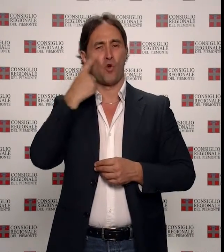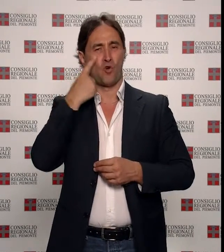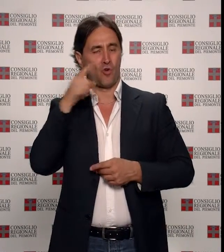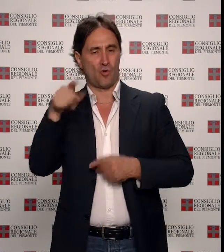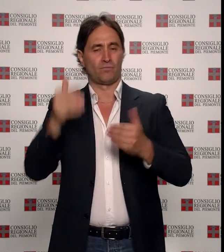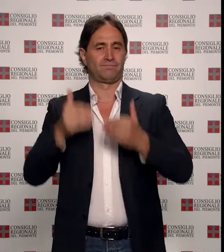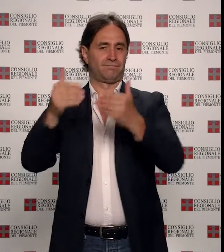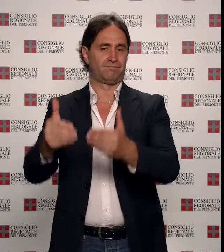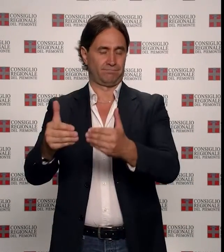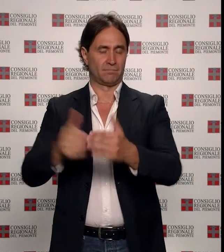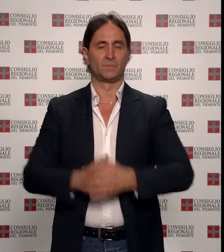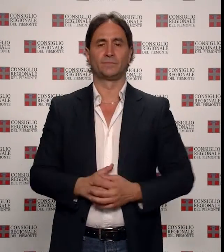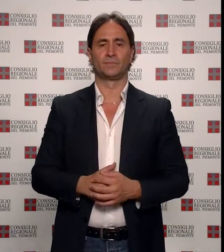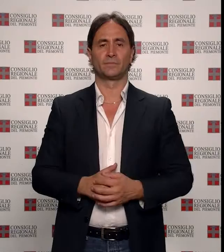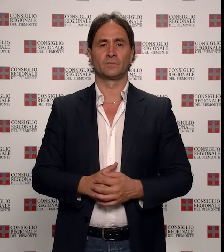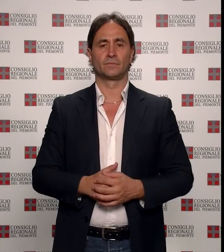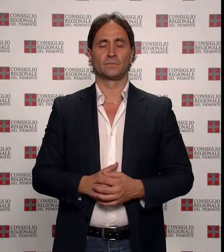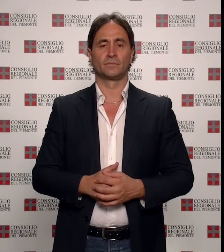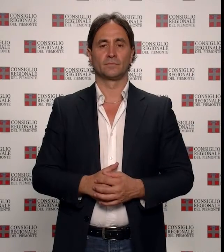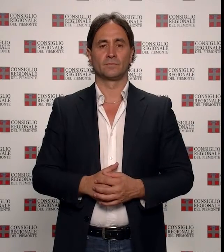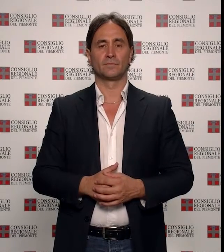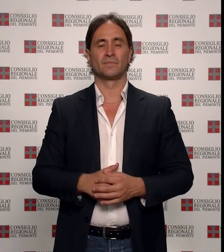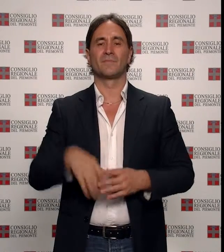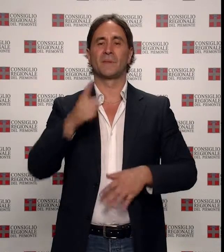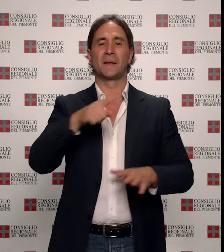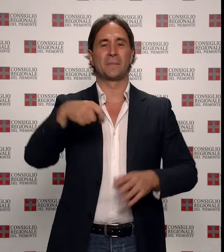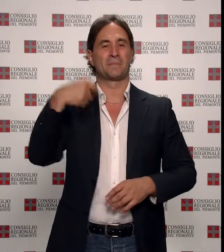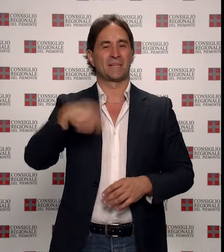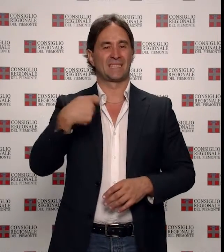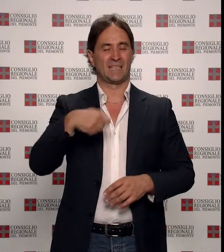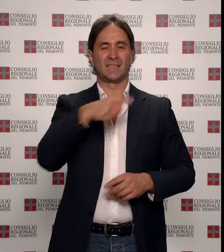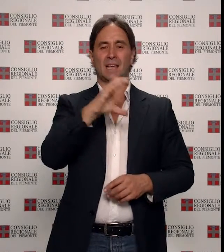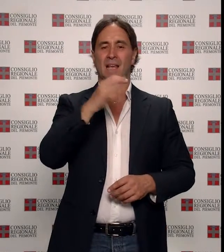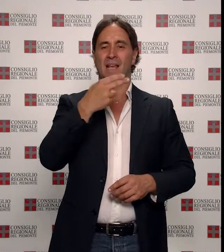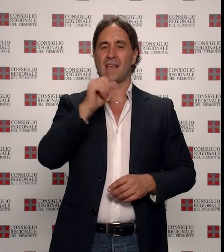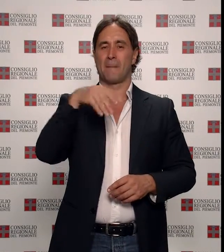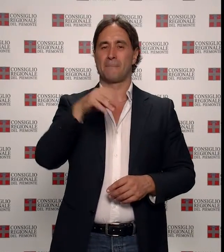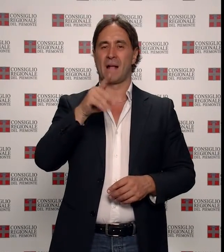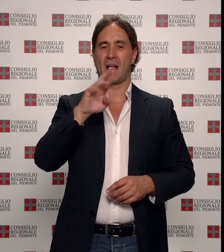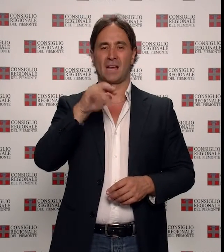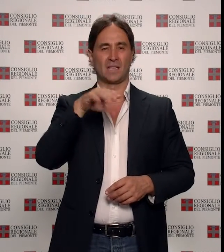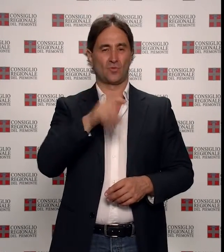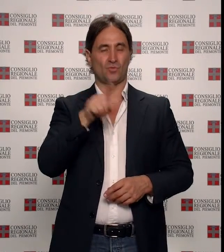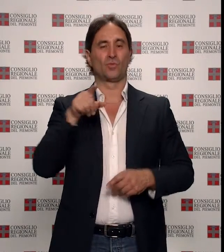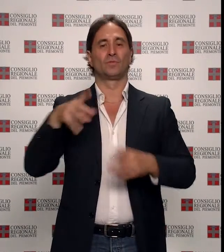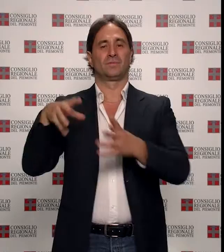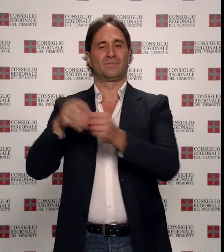commissione. In copertina. Il presidente della giunta Sergio Chiamparino, su richiesta delle opposizioni in apertura della seduta